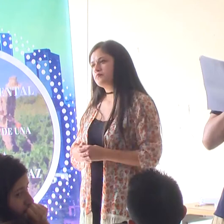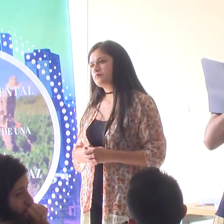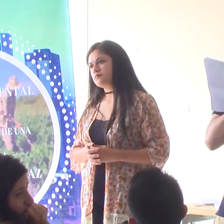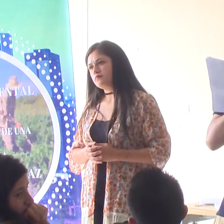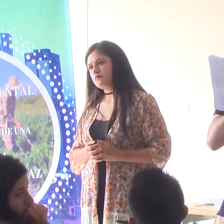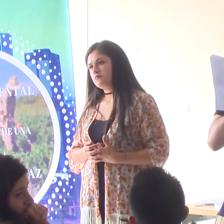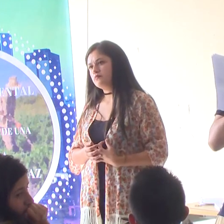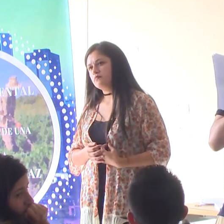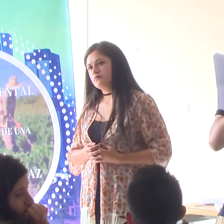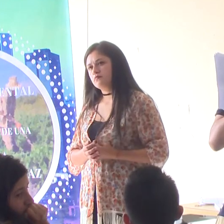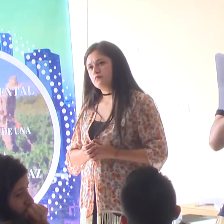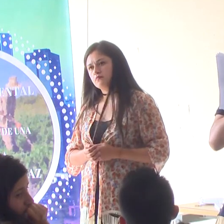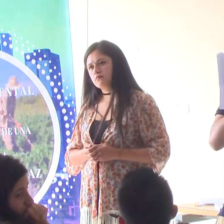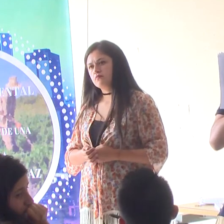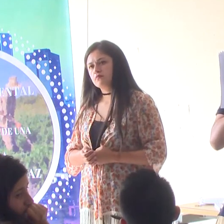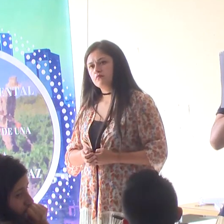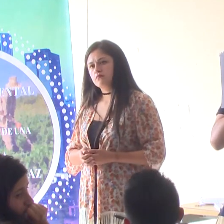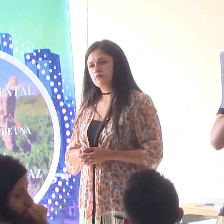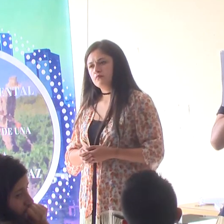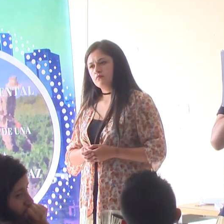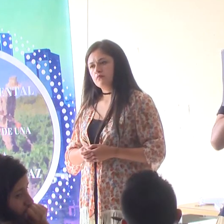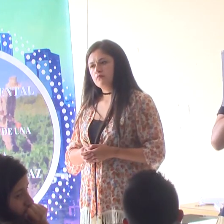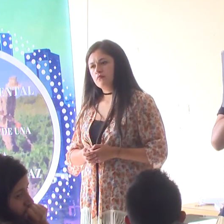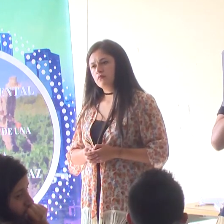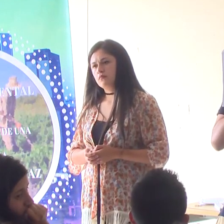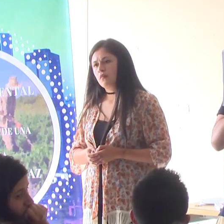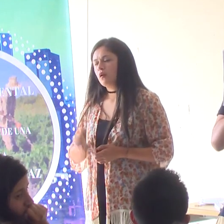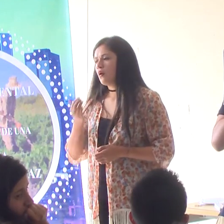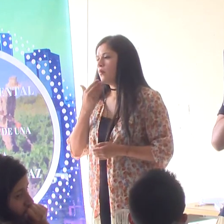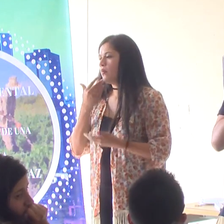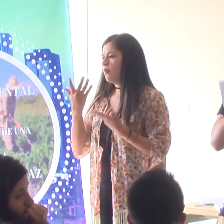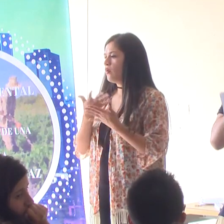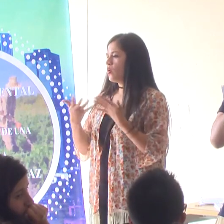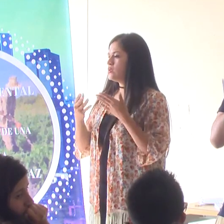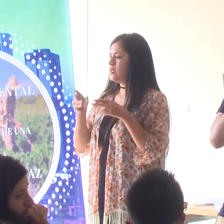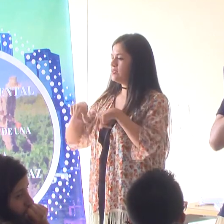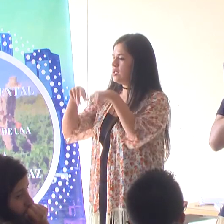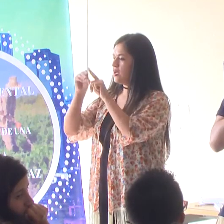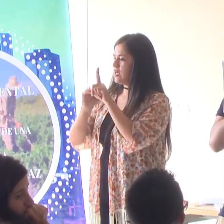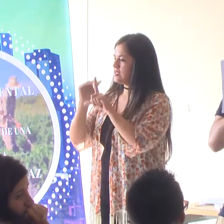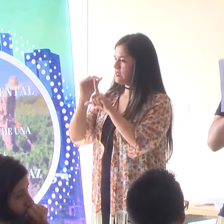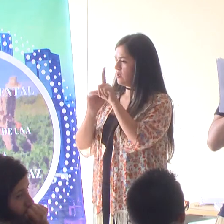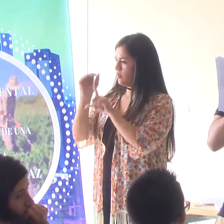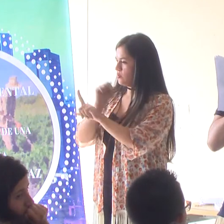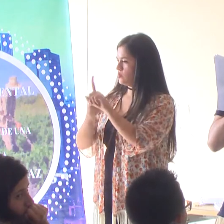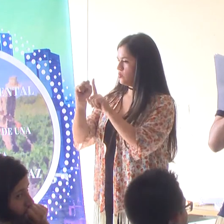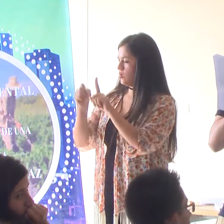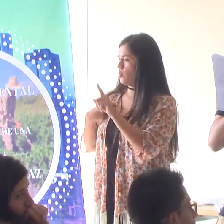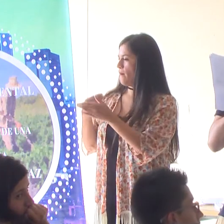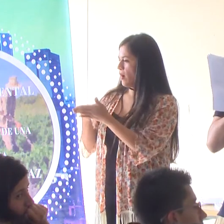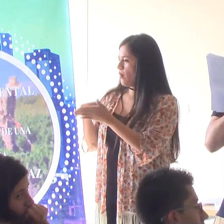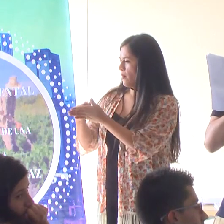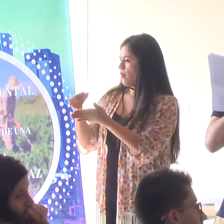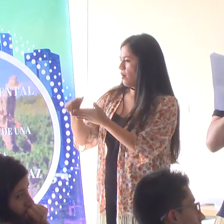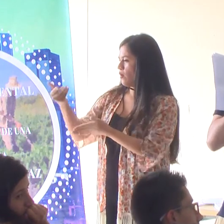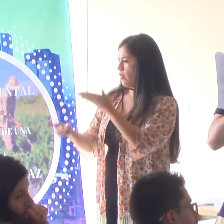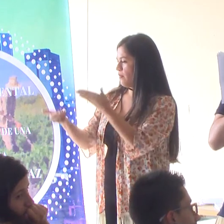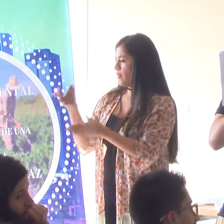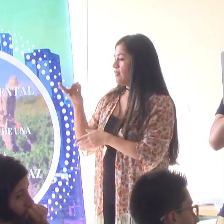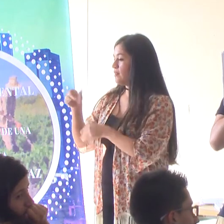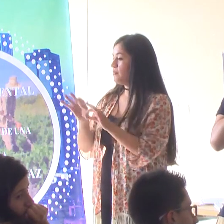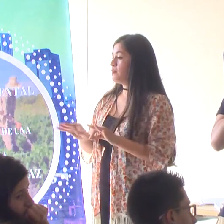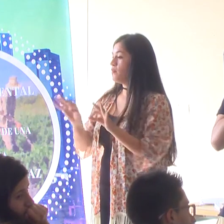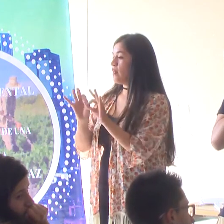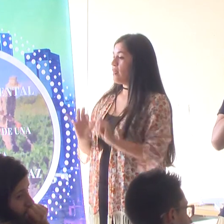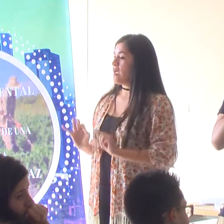hace la cantidad de impuestos que pagan los consumidores de ciertos estratos sociales en relación con una oferta ambiental por tanto la calidad del hueso